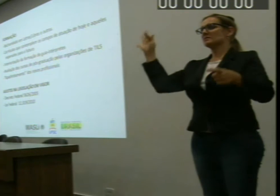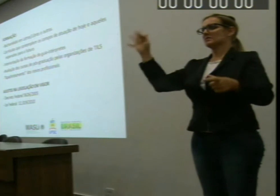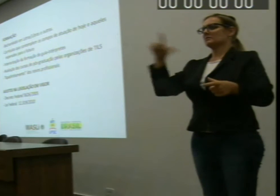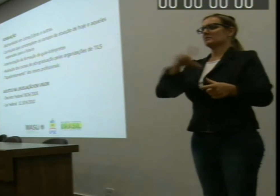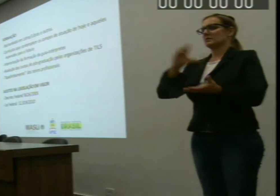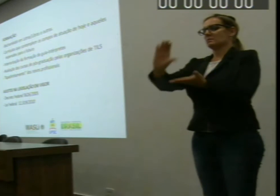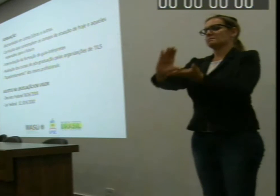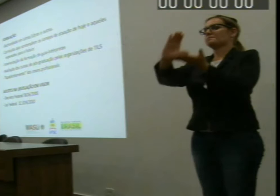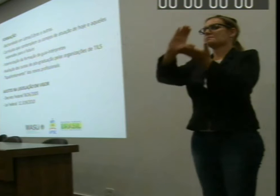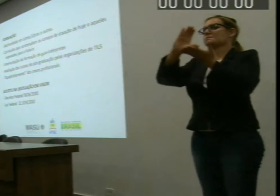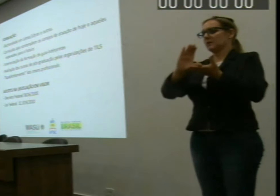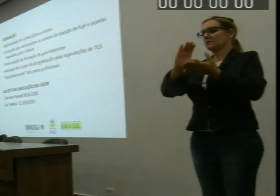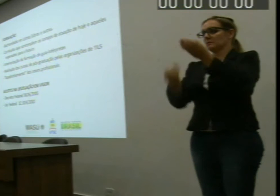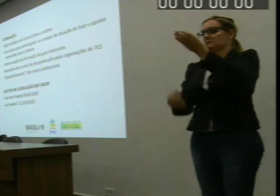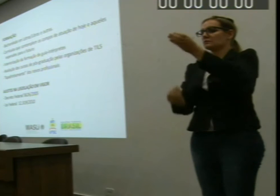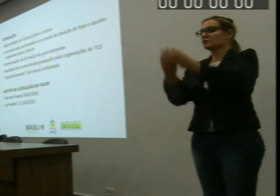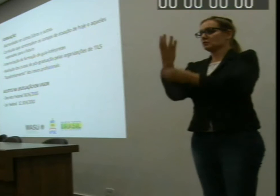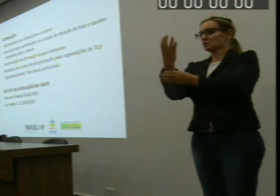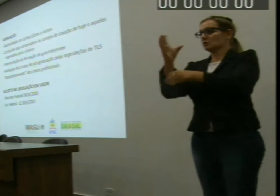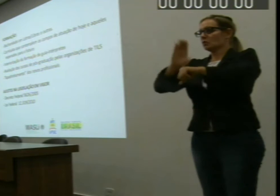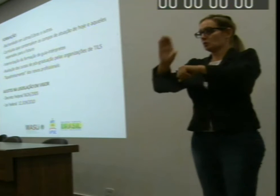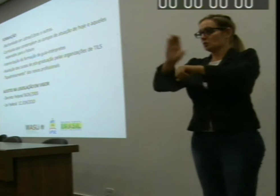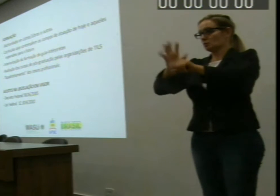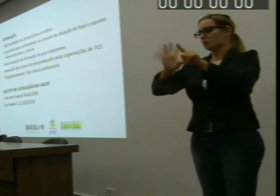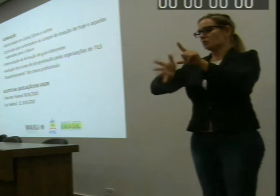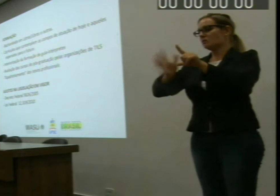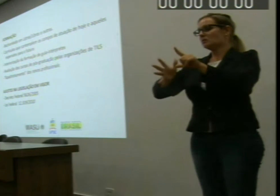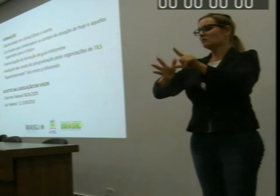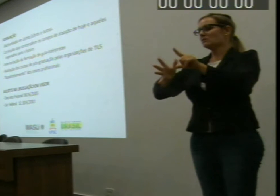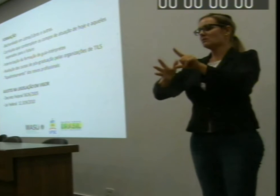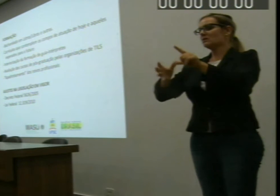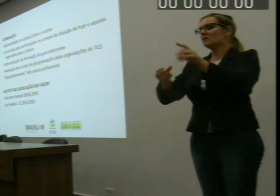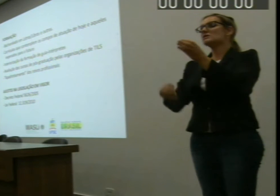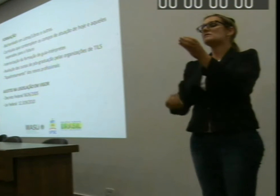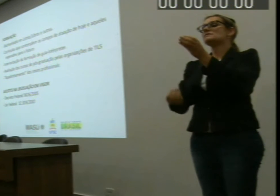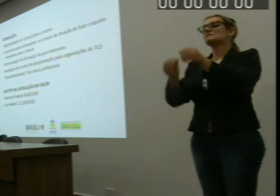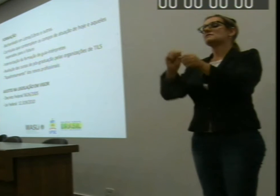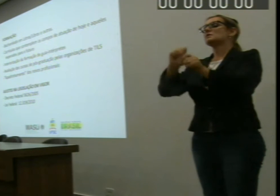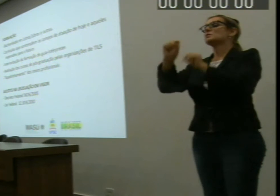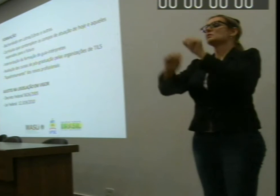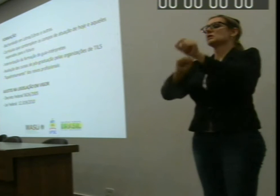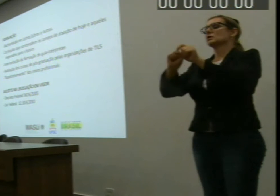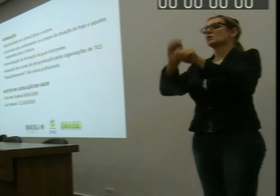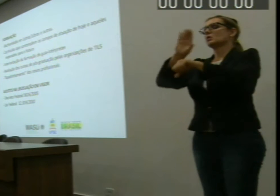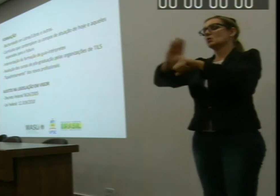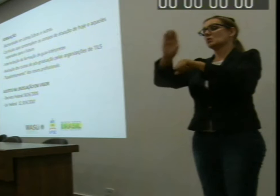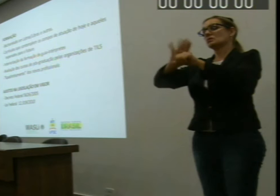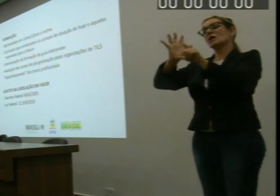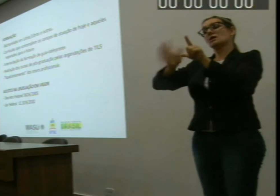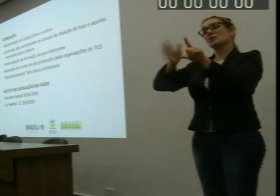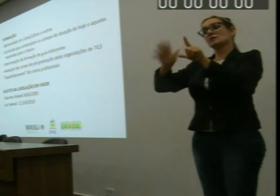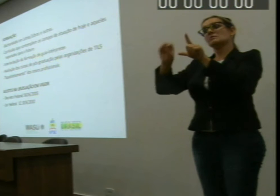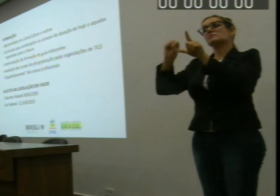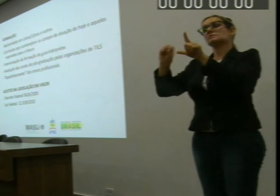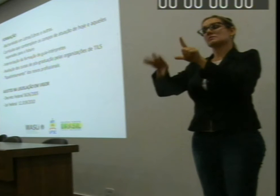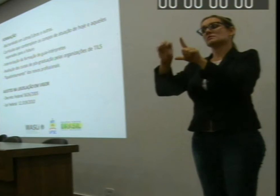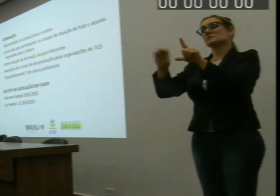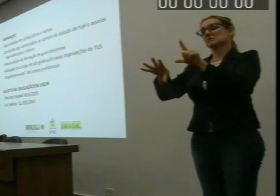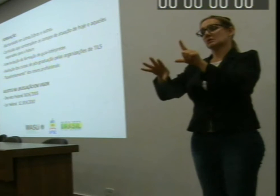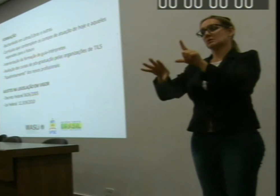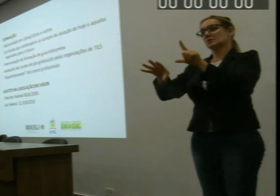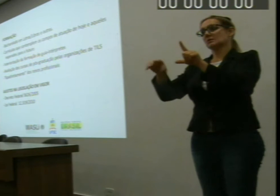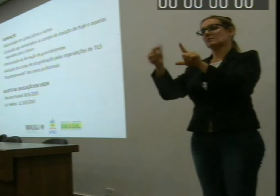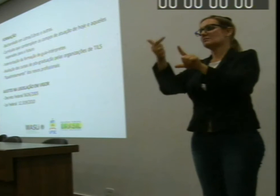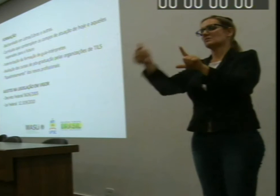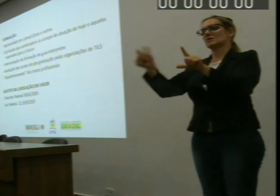para para criação do dos letras libras criaram licenciaturas elas criaram licenciaturas em letras libras elas